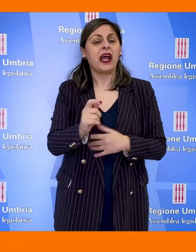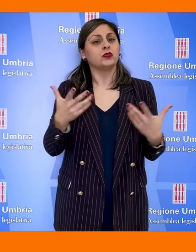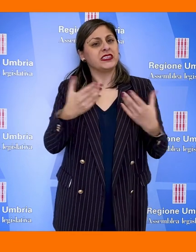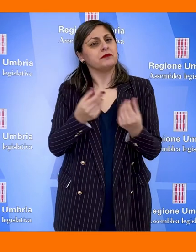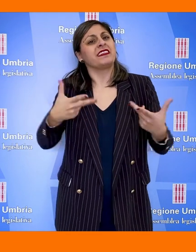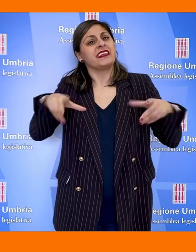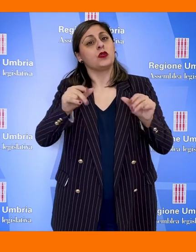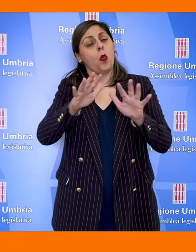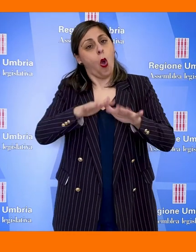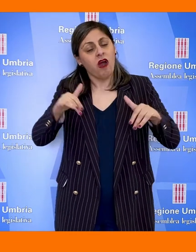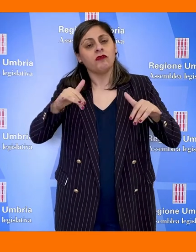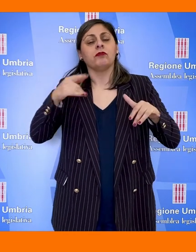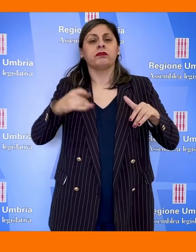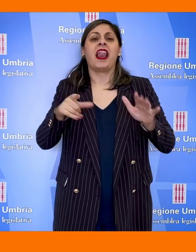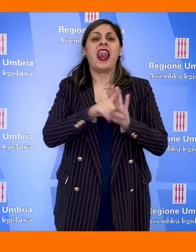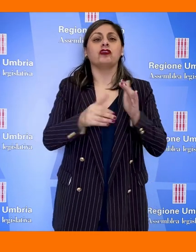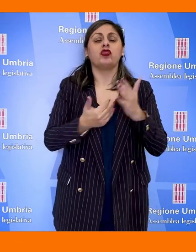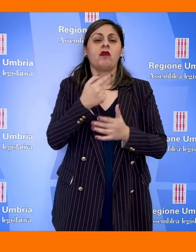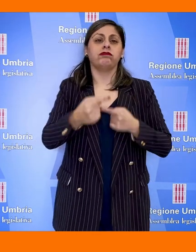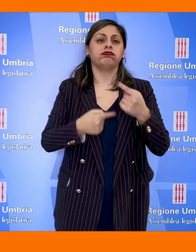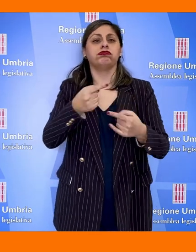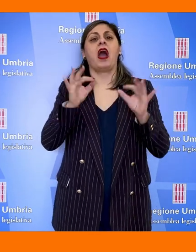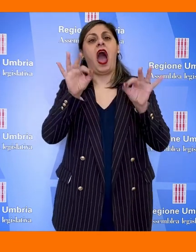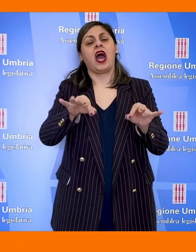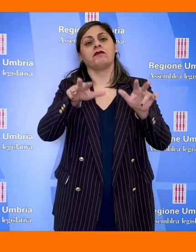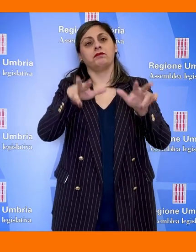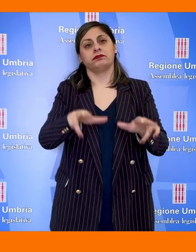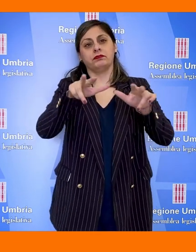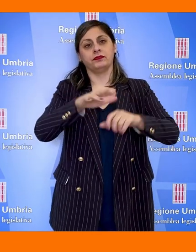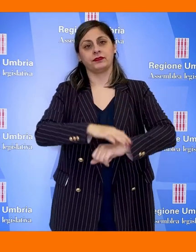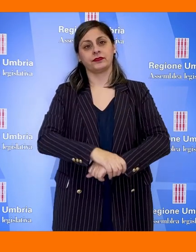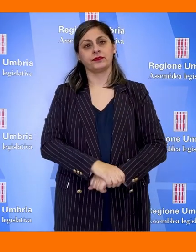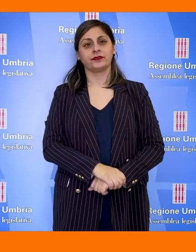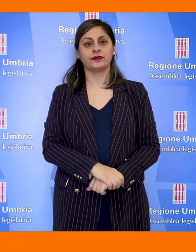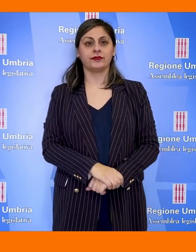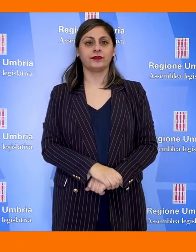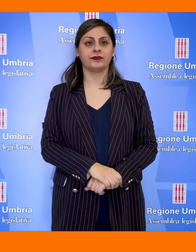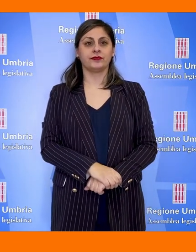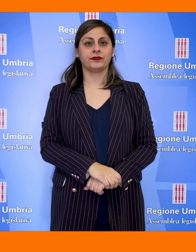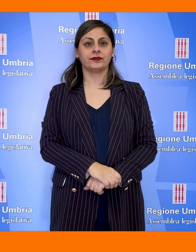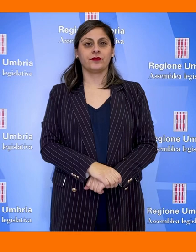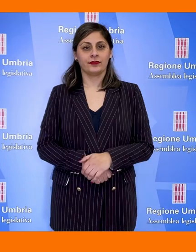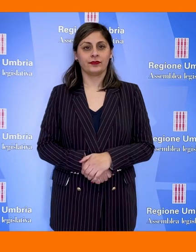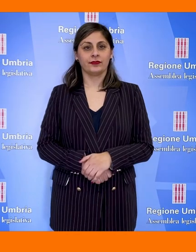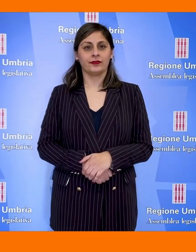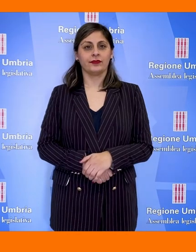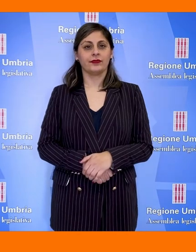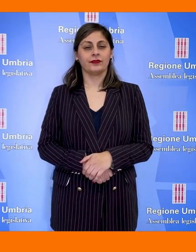confrontarsi ulteriormente subito dopo Pasqua per concludere l'iter della nuova legge.